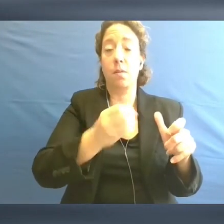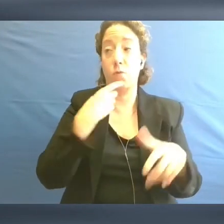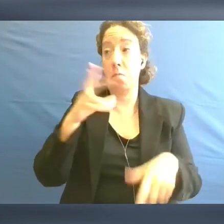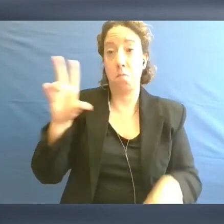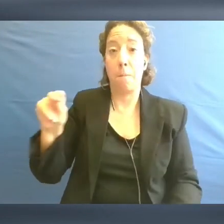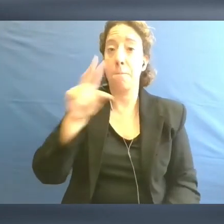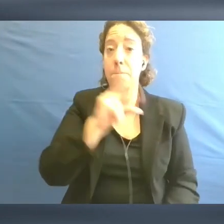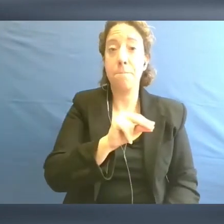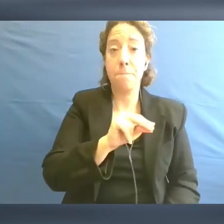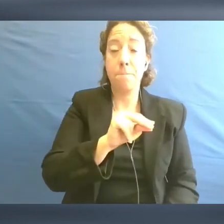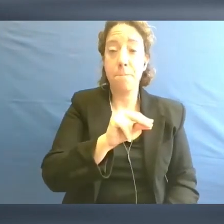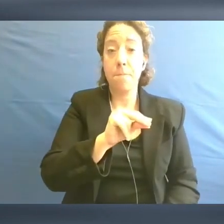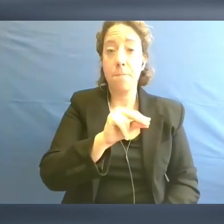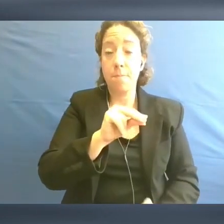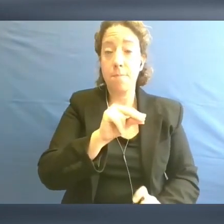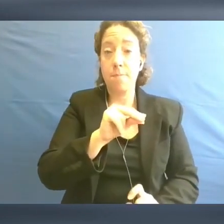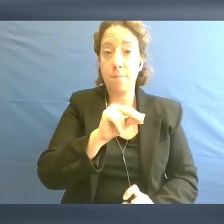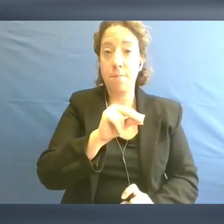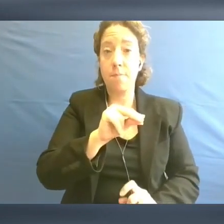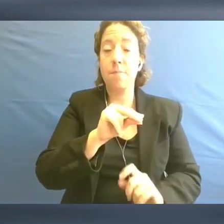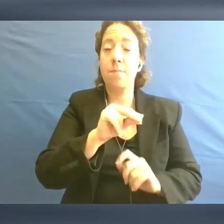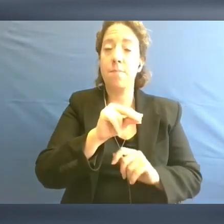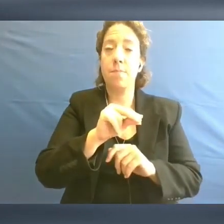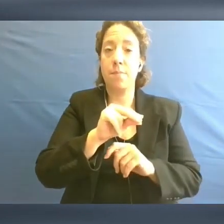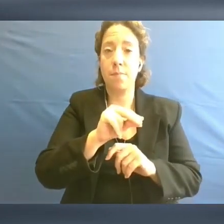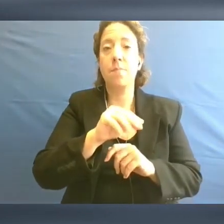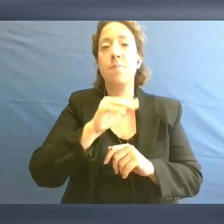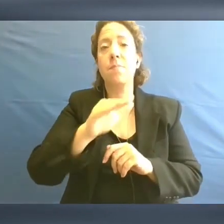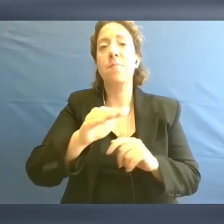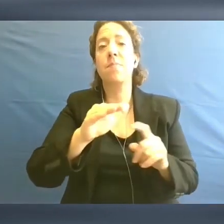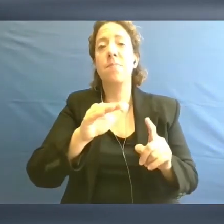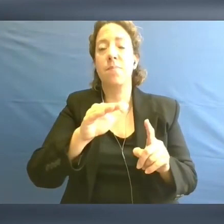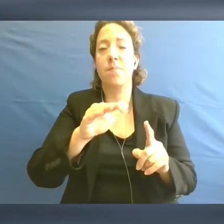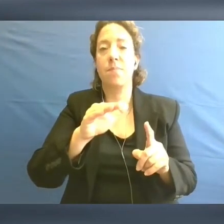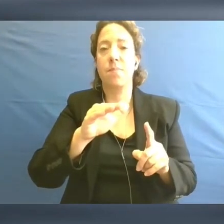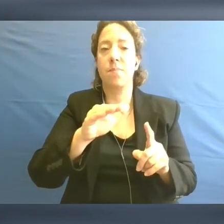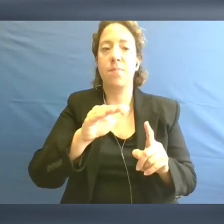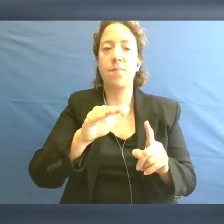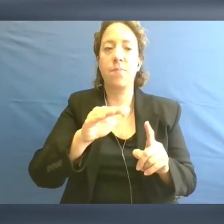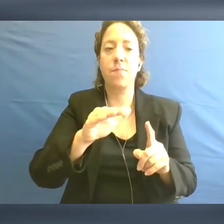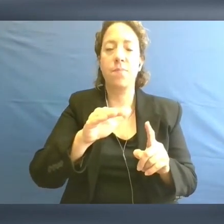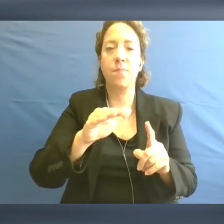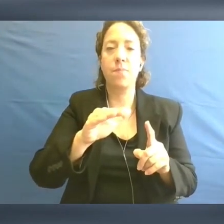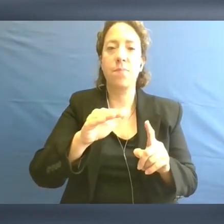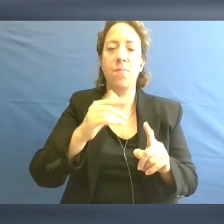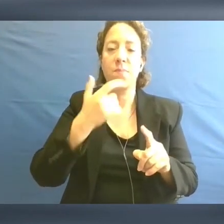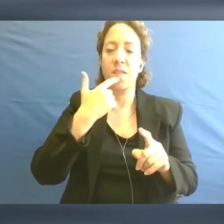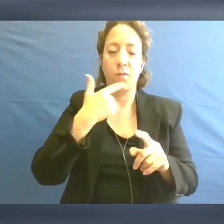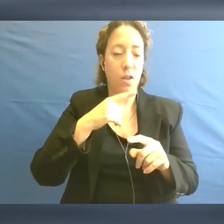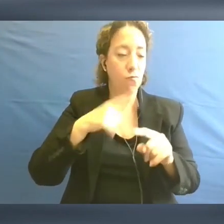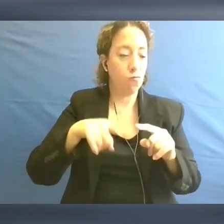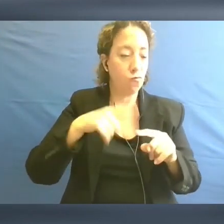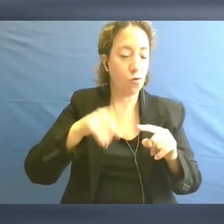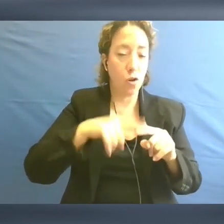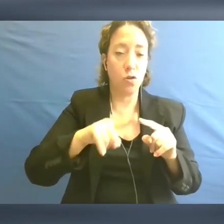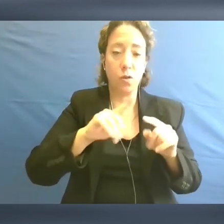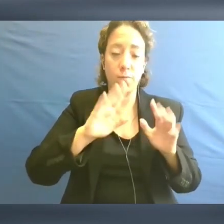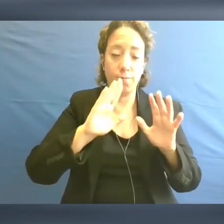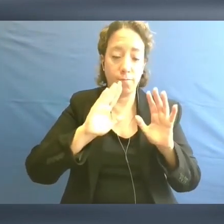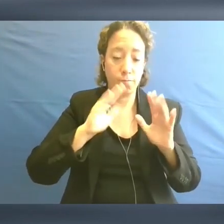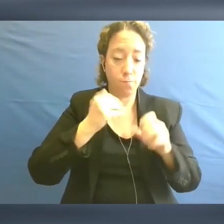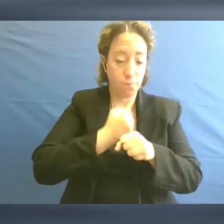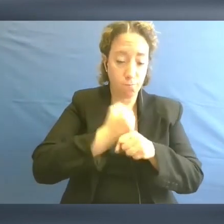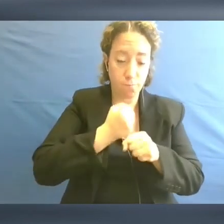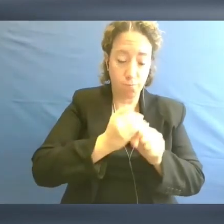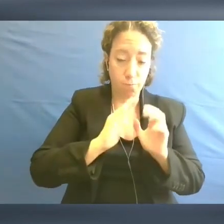c'est simplement pour réussir à exécuter des tâches particulières au travers